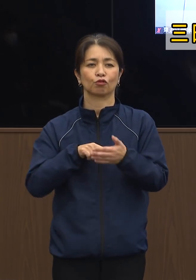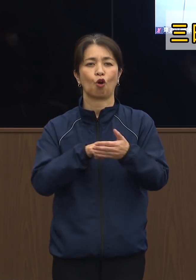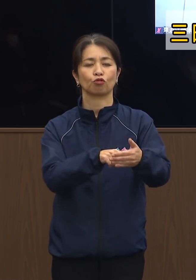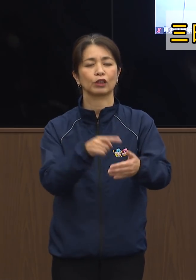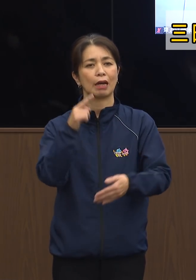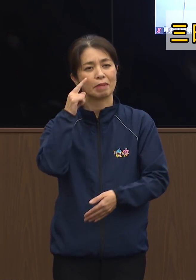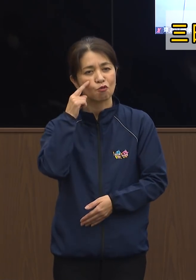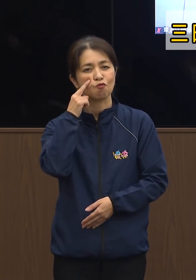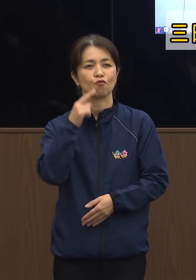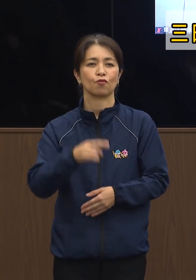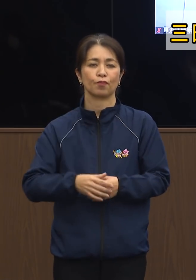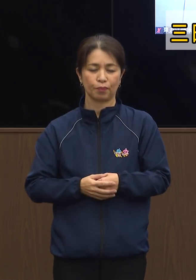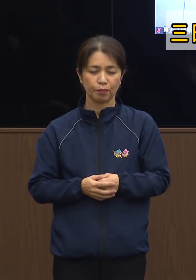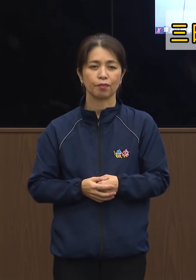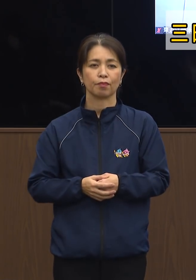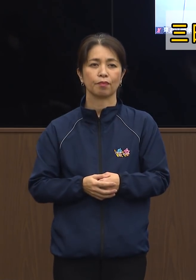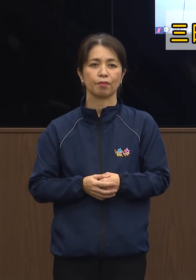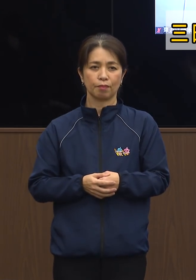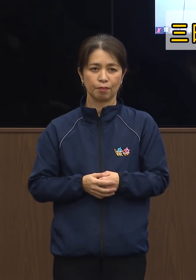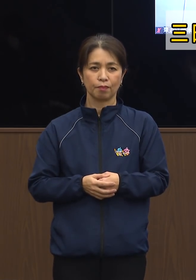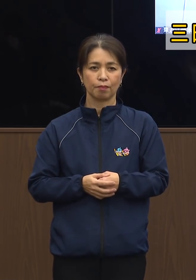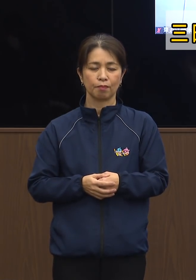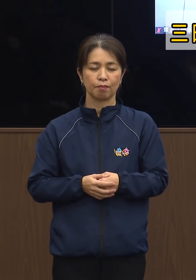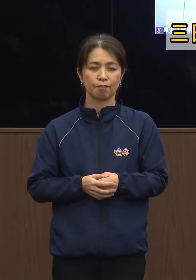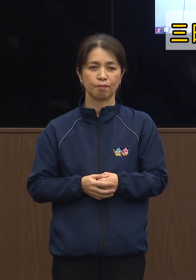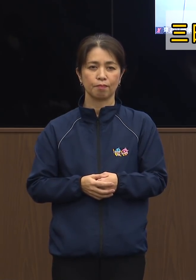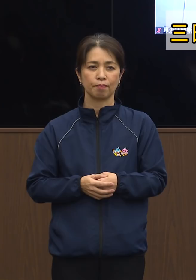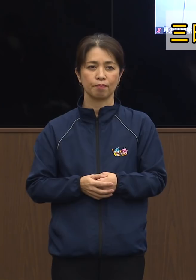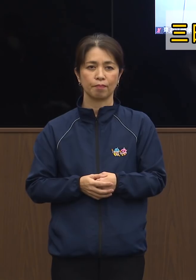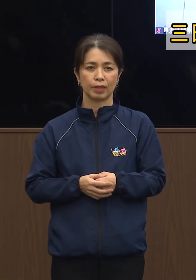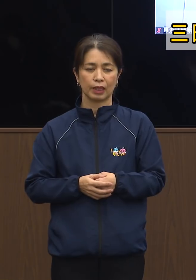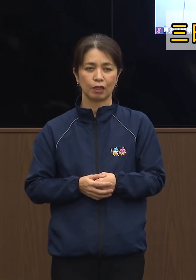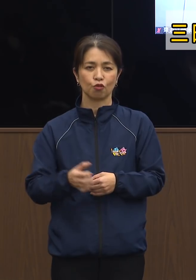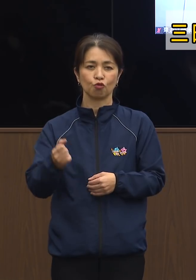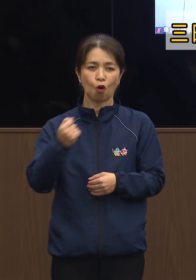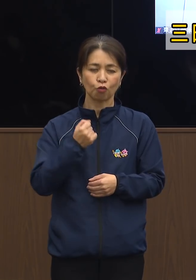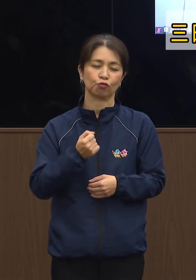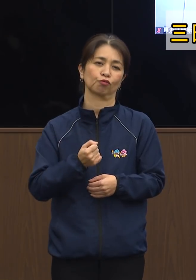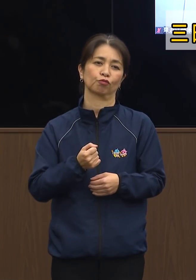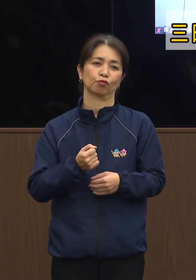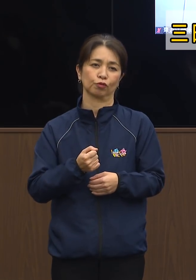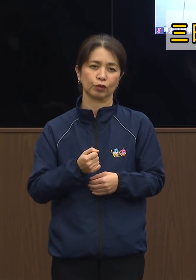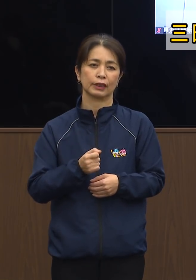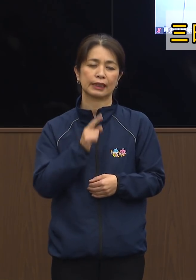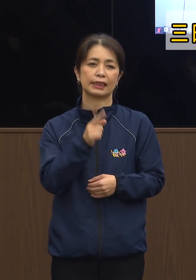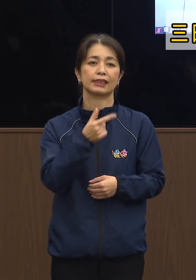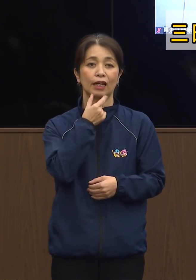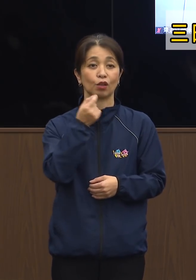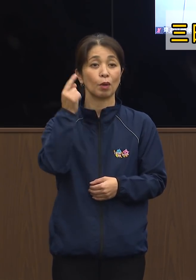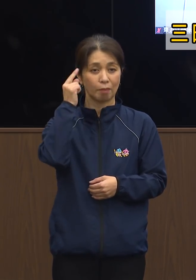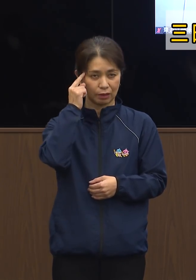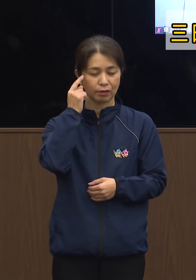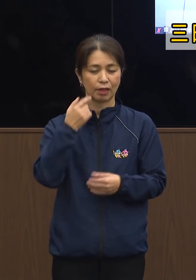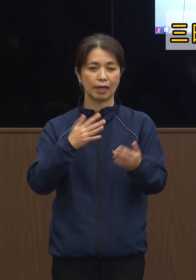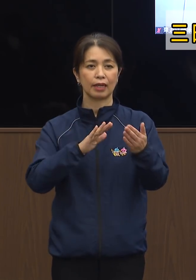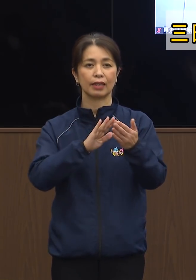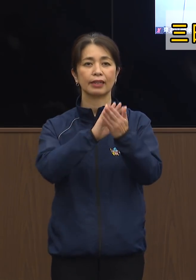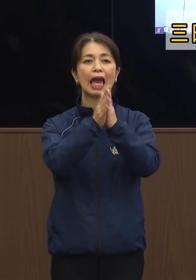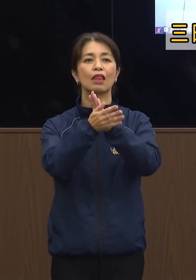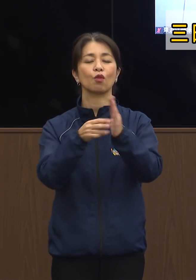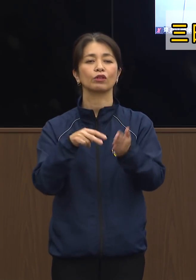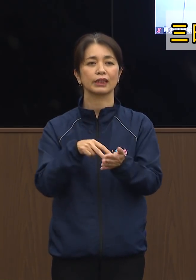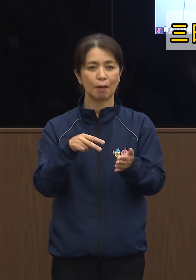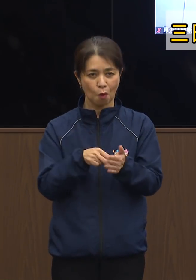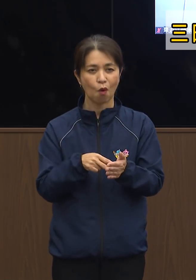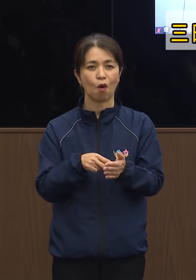もう一段踏み込んだ対策を呼びかけます。県といたしましても徹底した感